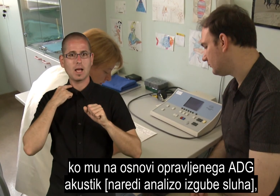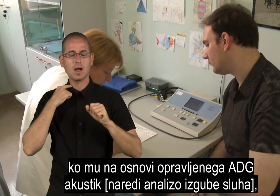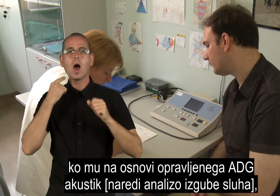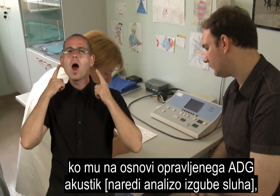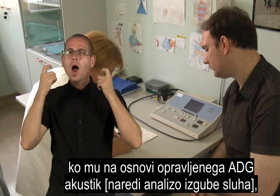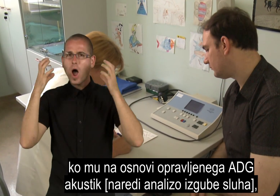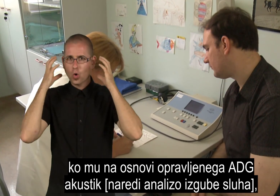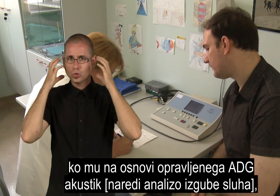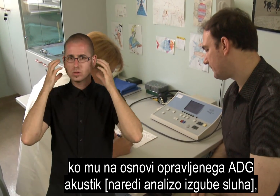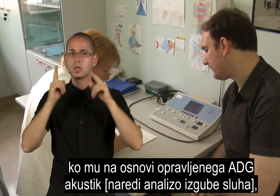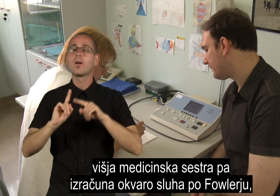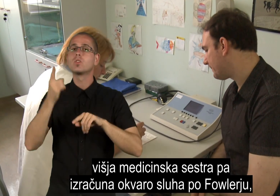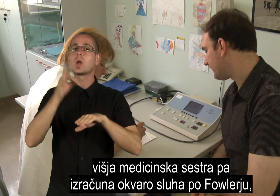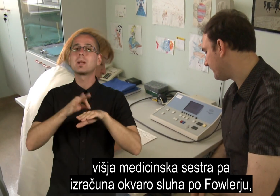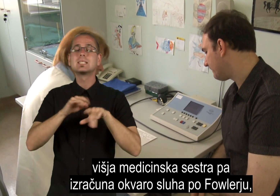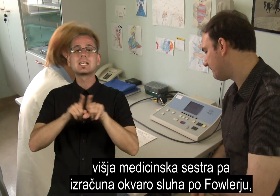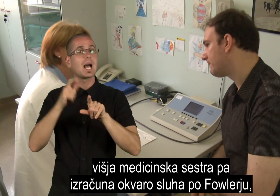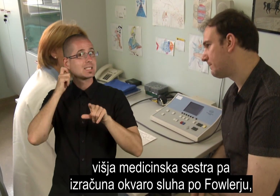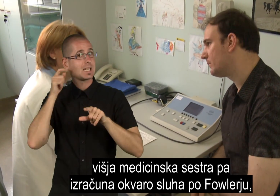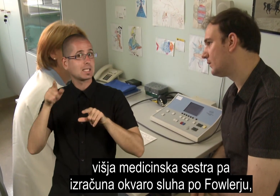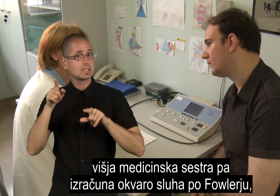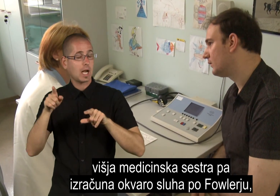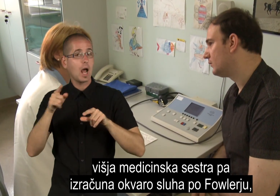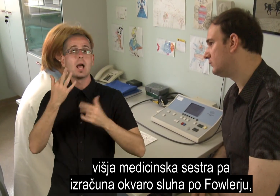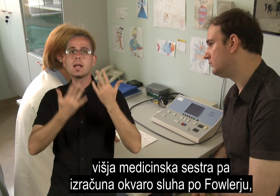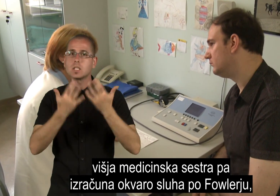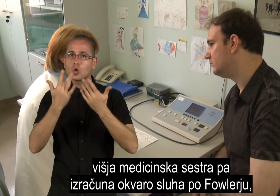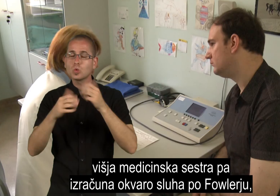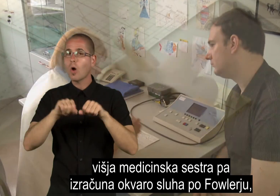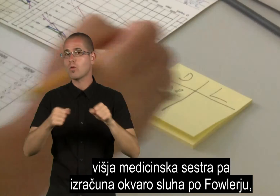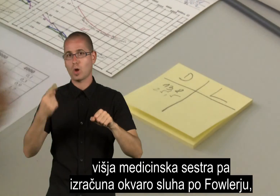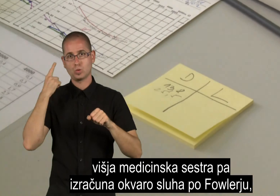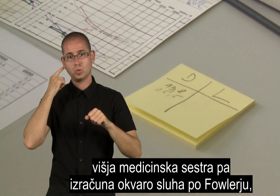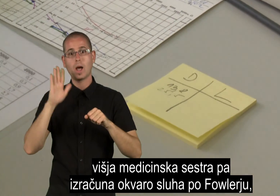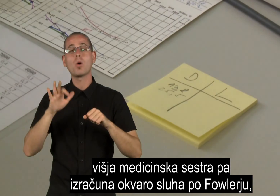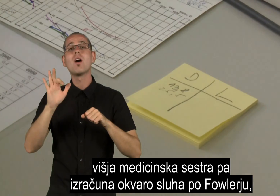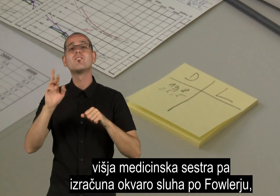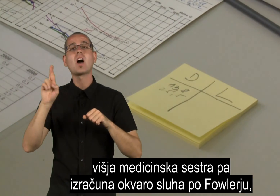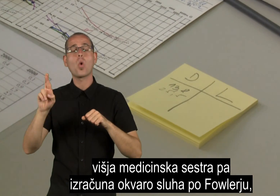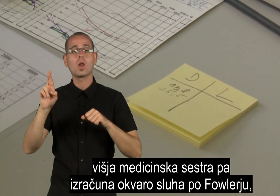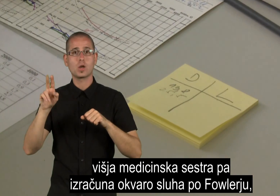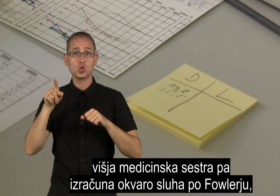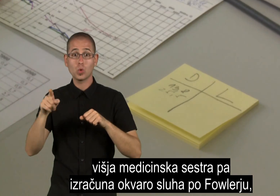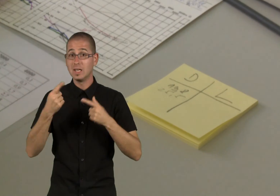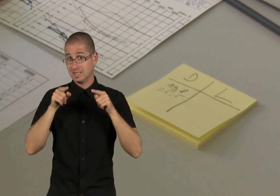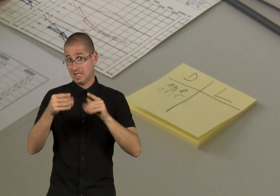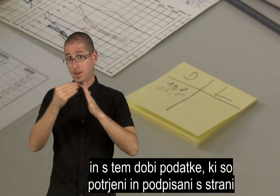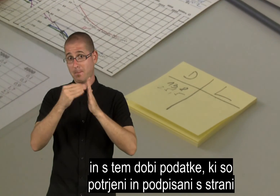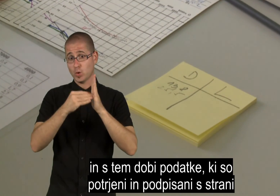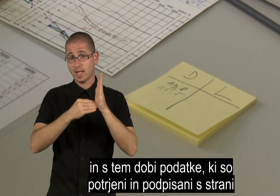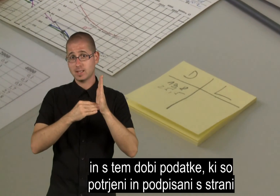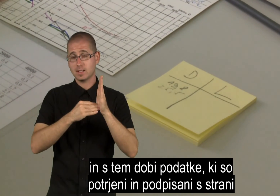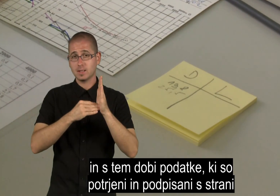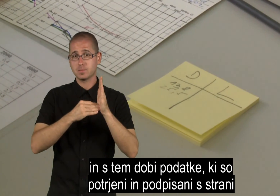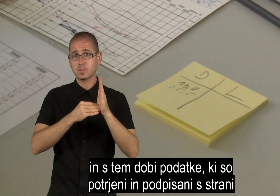akustik, višja medicinska sestra izračuna okvaro sluha po Fowlerju in s